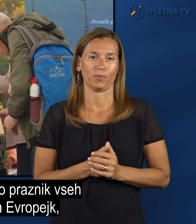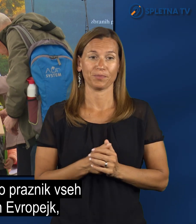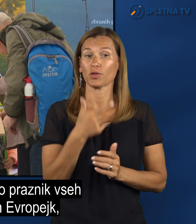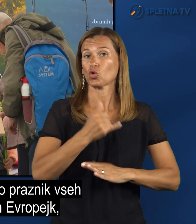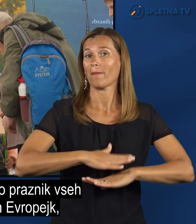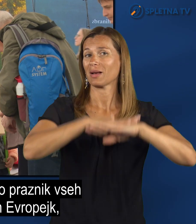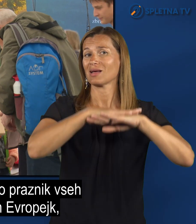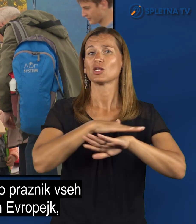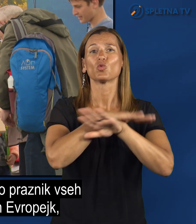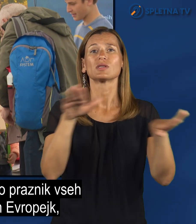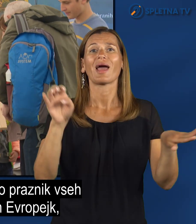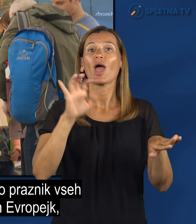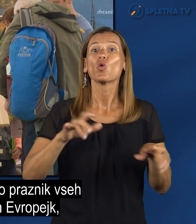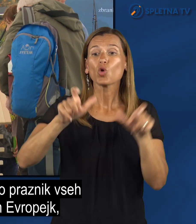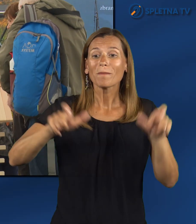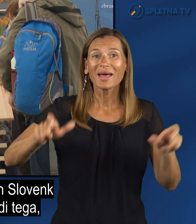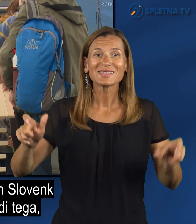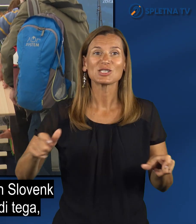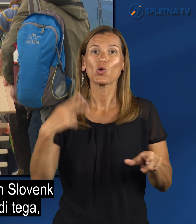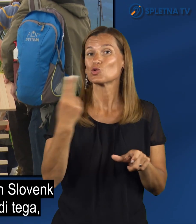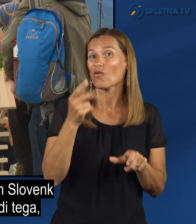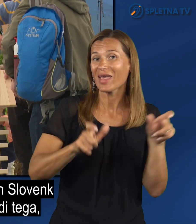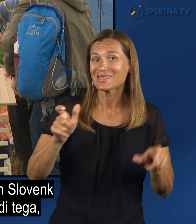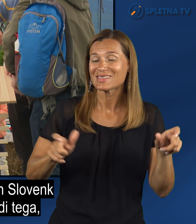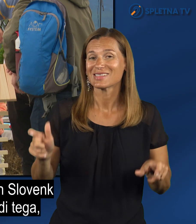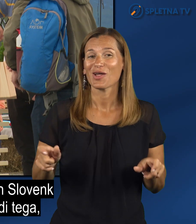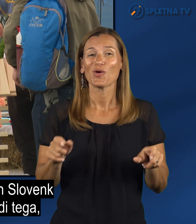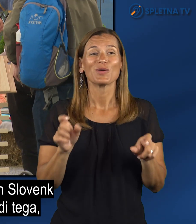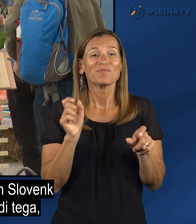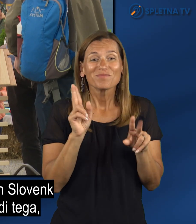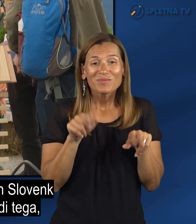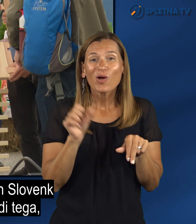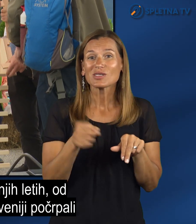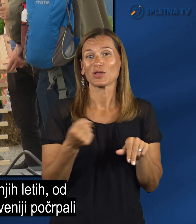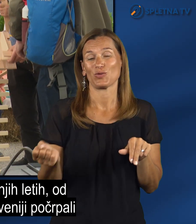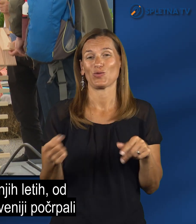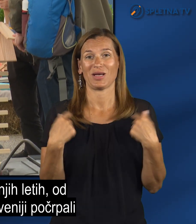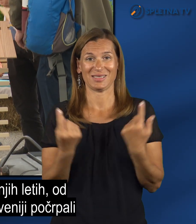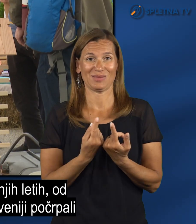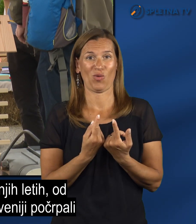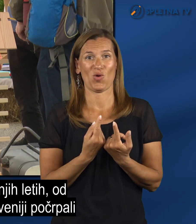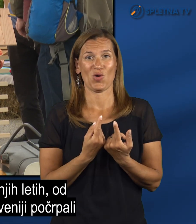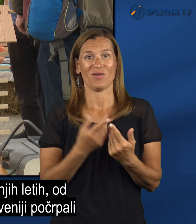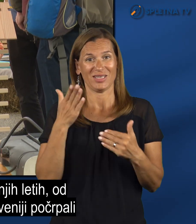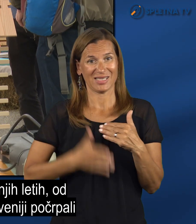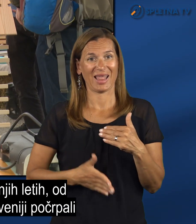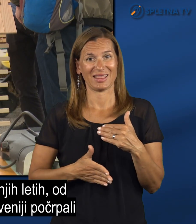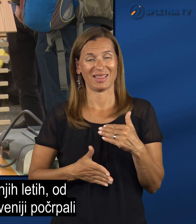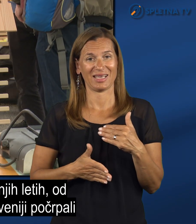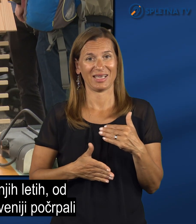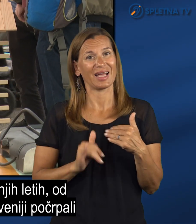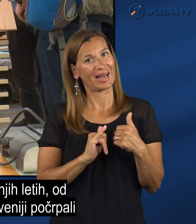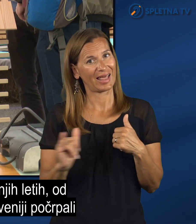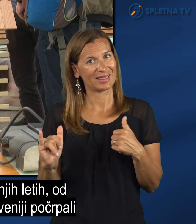praznik lahko vseh Evropejcev in Evropejk, Slovenk in Slovencev, prav zaradi tega, ker smo v